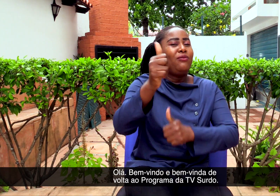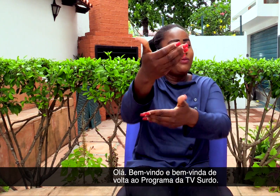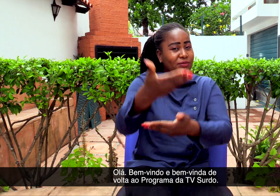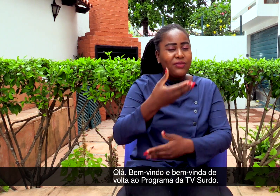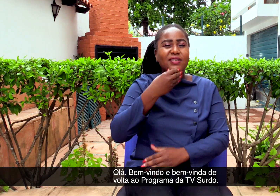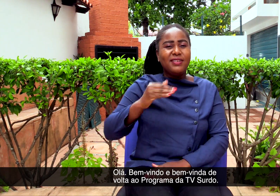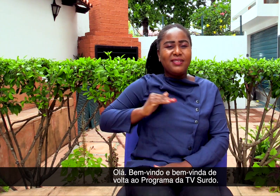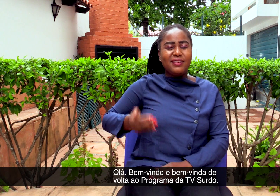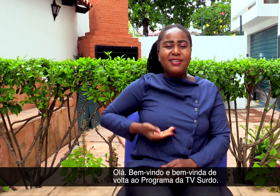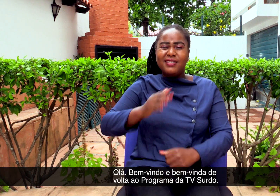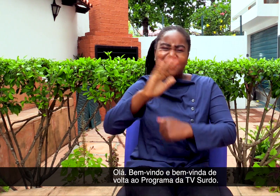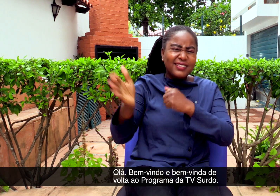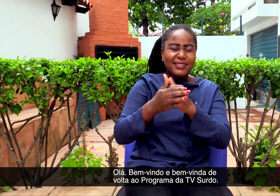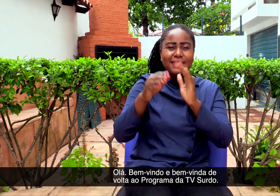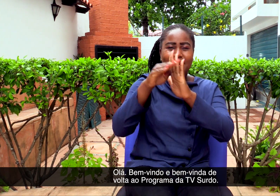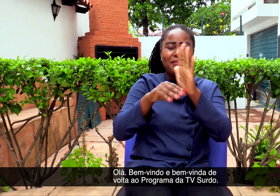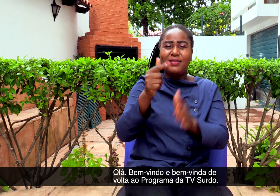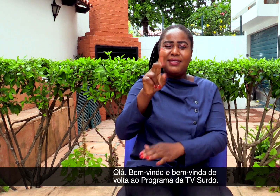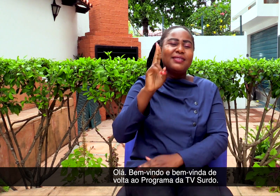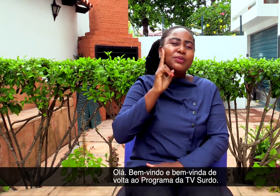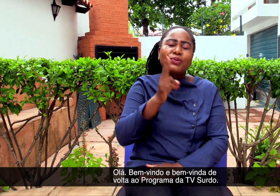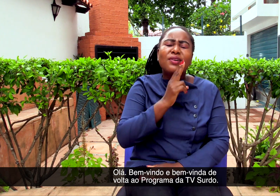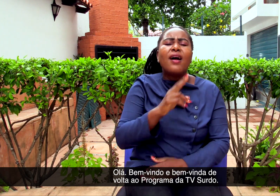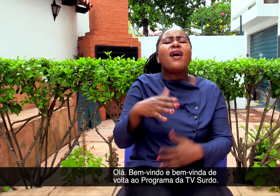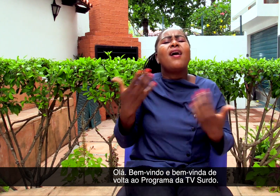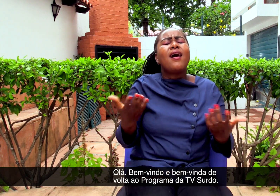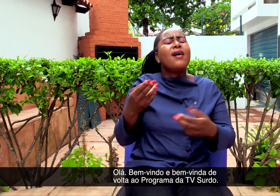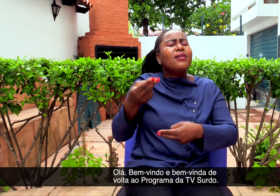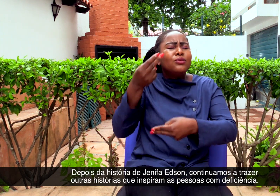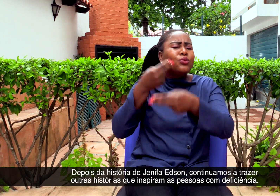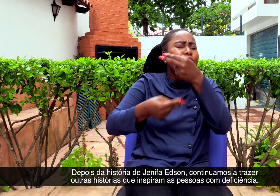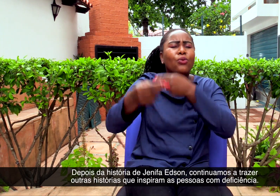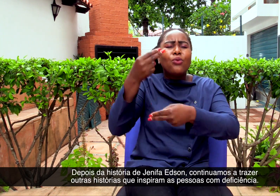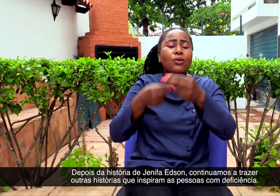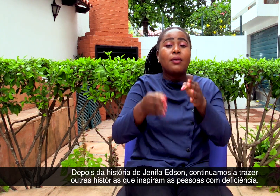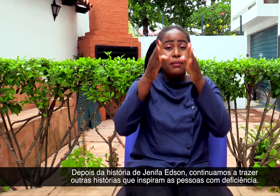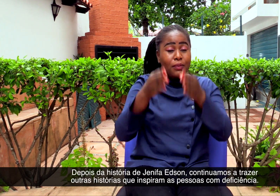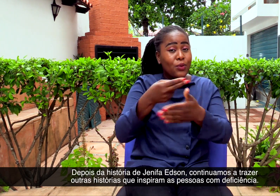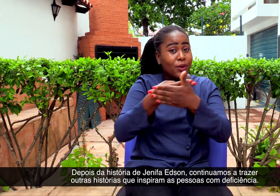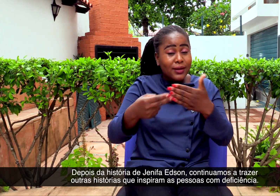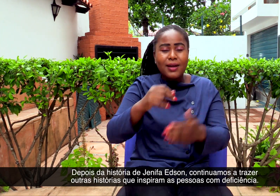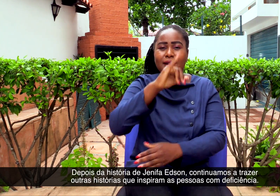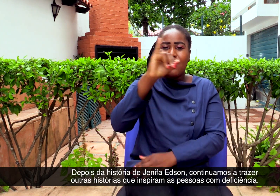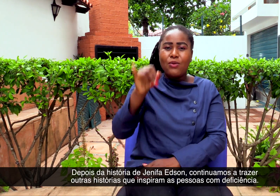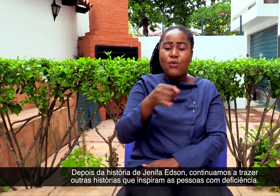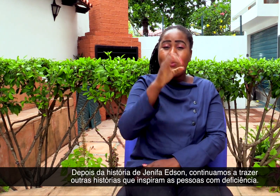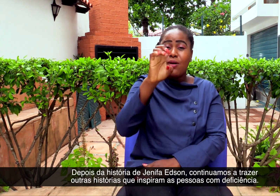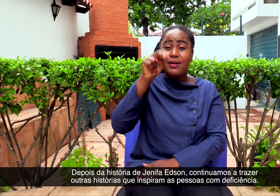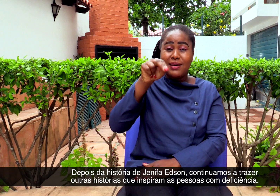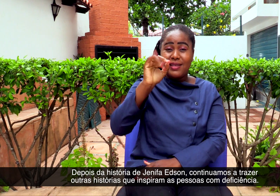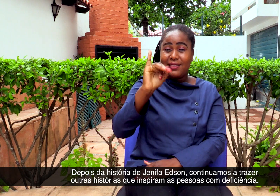Olá, bem-vindo e bem-vinda de volta ao programa da TV Surdo. Depois da história de Jenifa